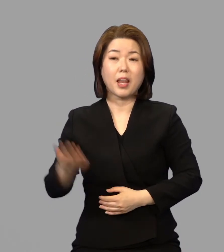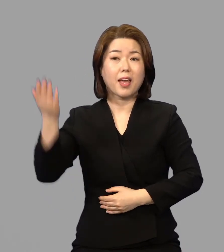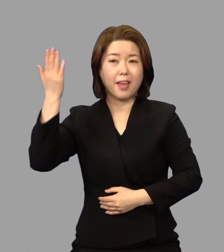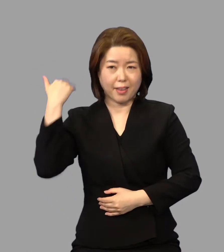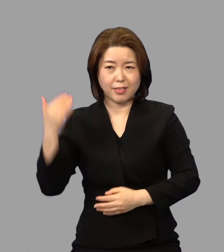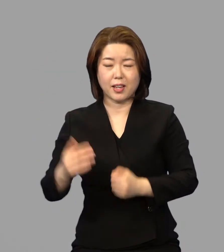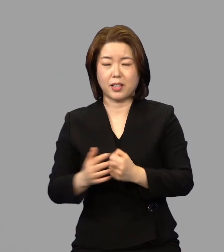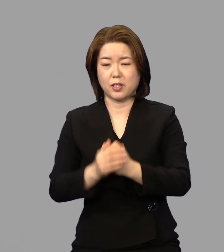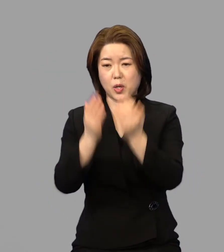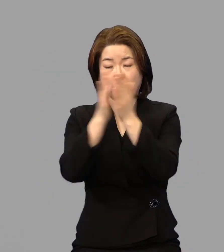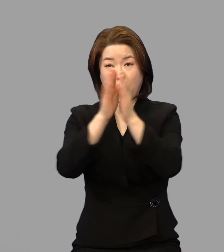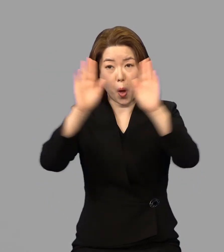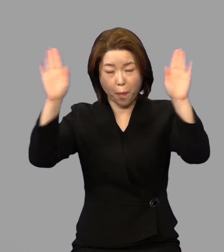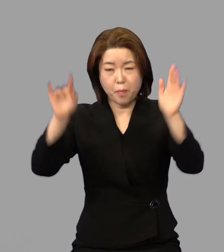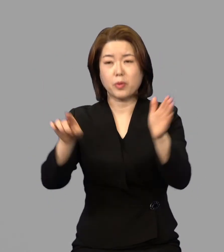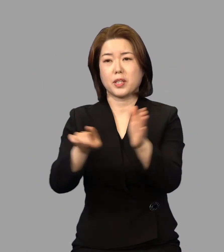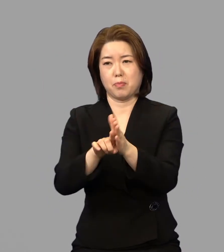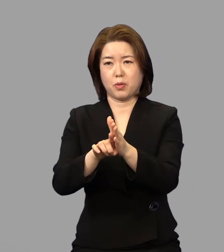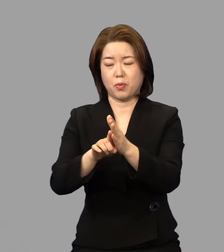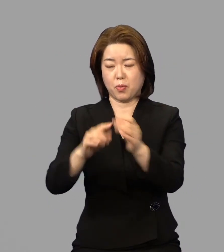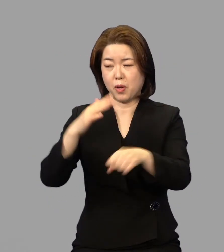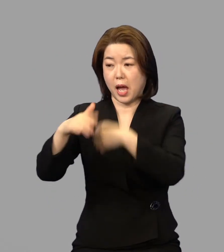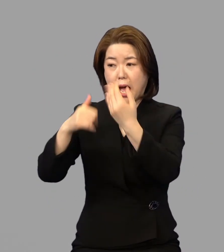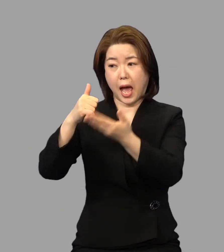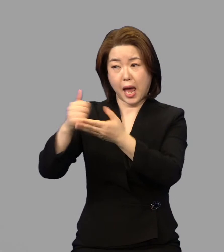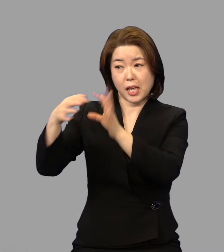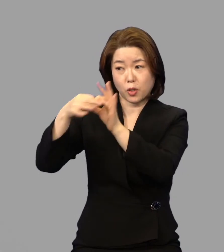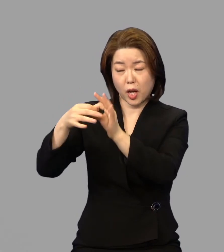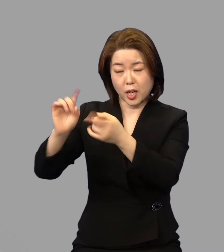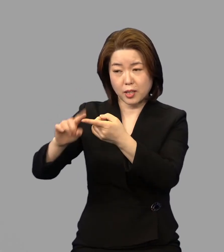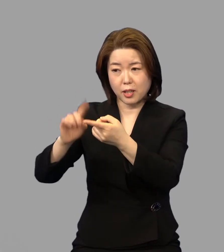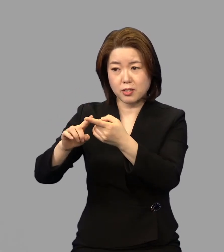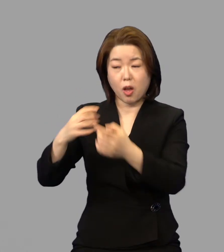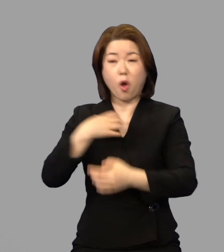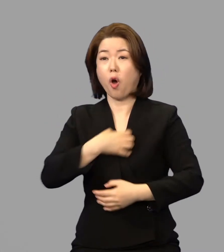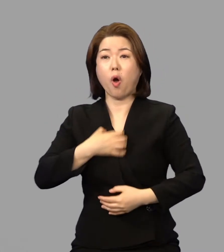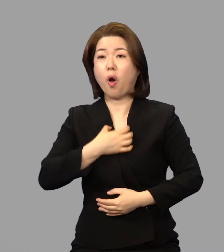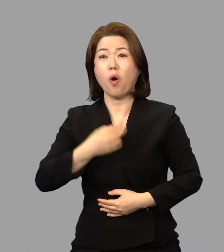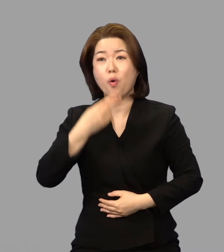그동안에는 모세 믿고 하나님과의 관계에 대해서는 걱정을 안 했습니다.